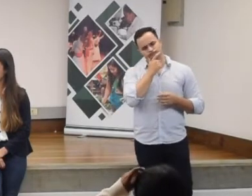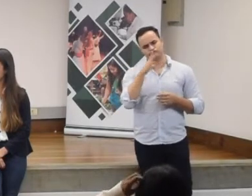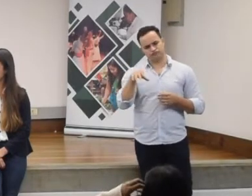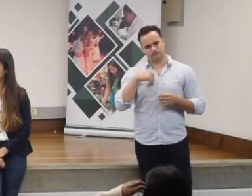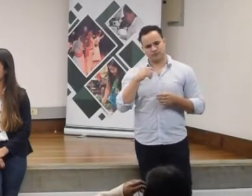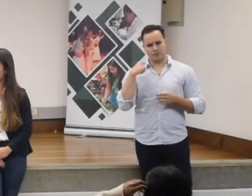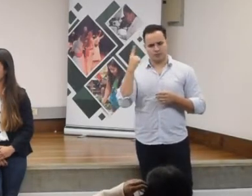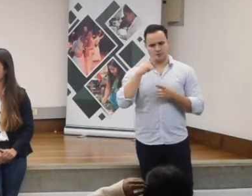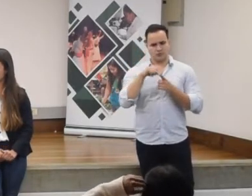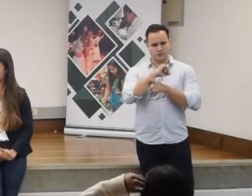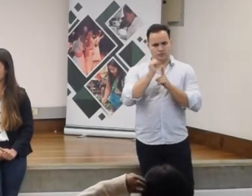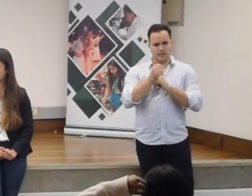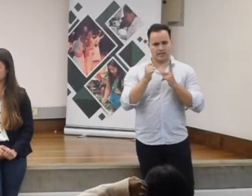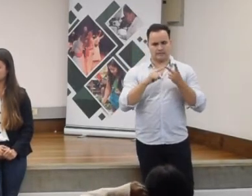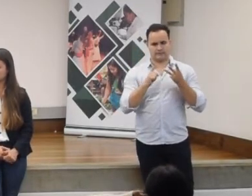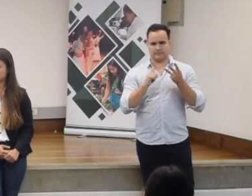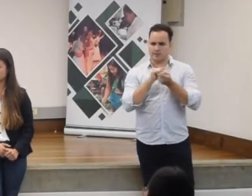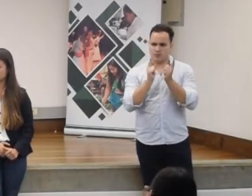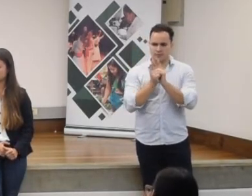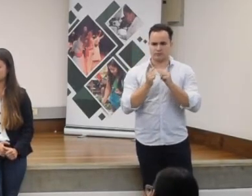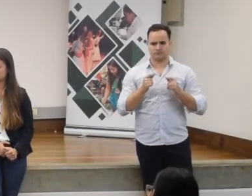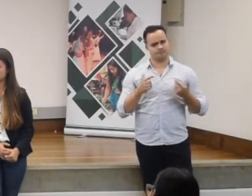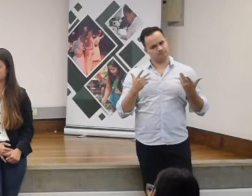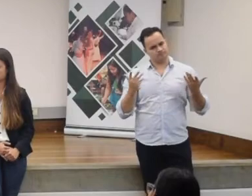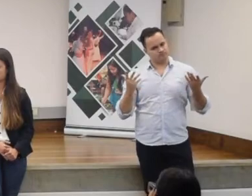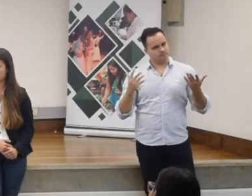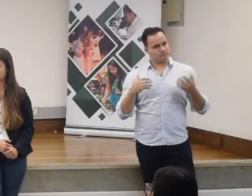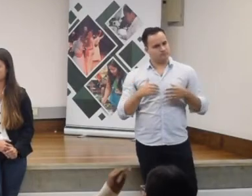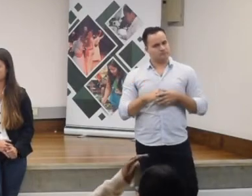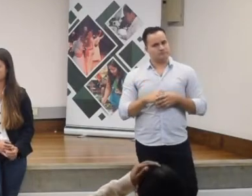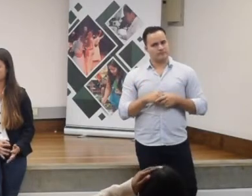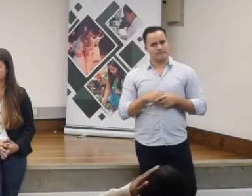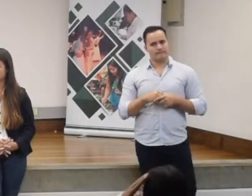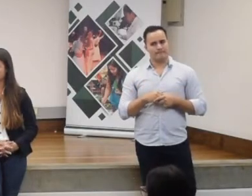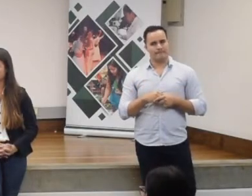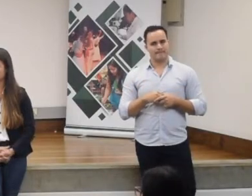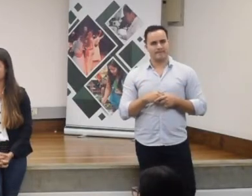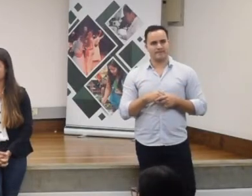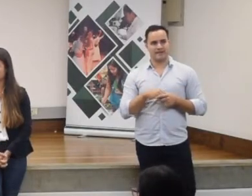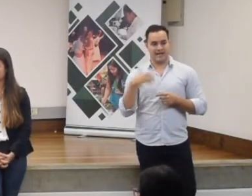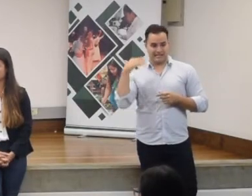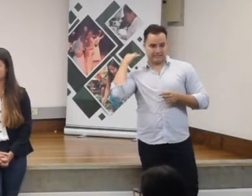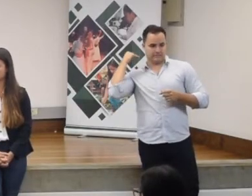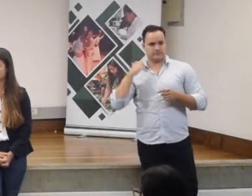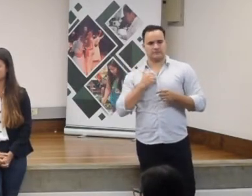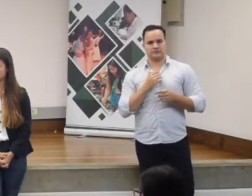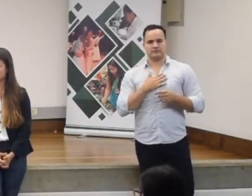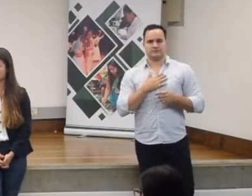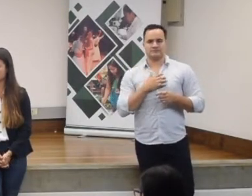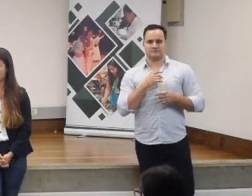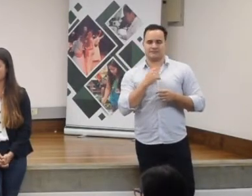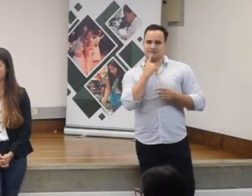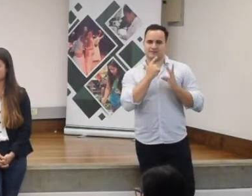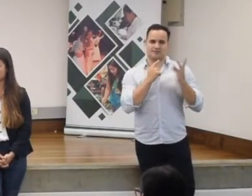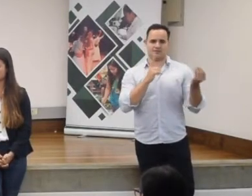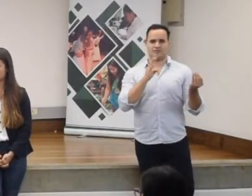y social de encuentro y de tensión, y que están, las compañías que venían decían, están los trotskistas,